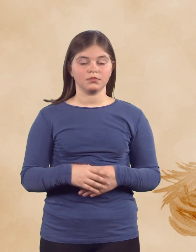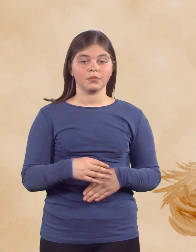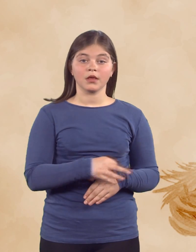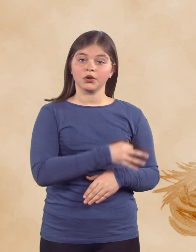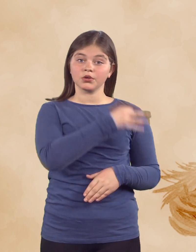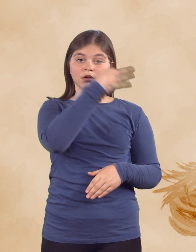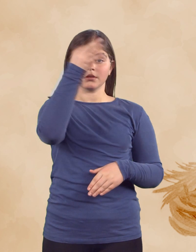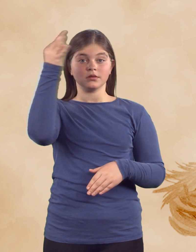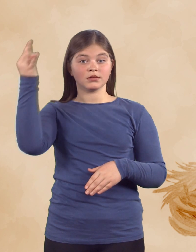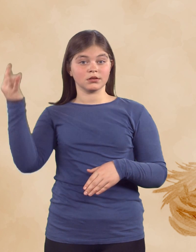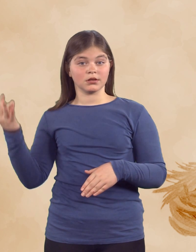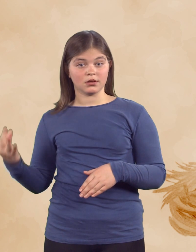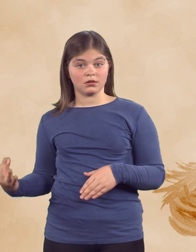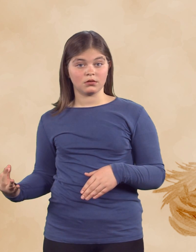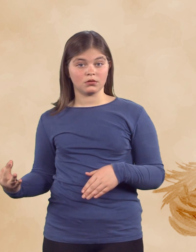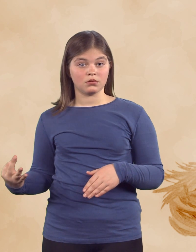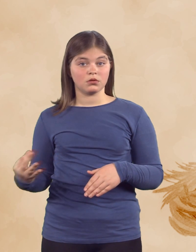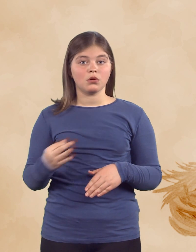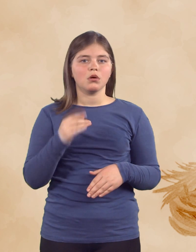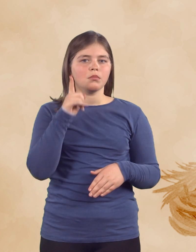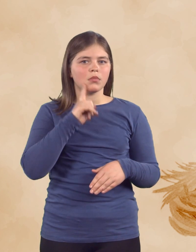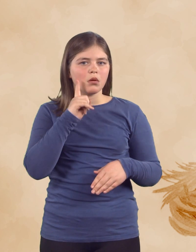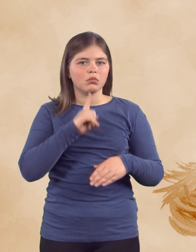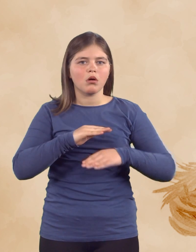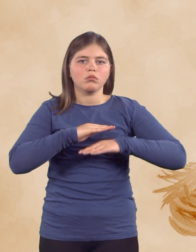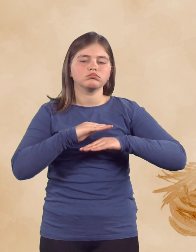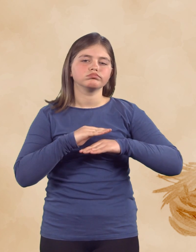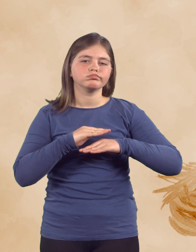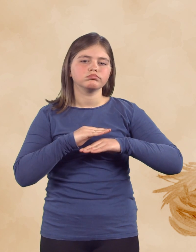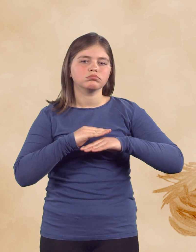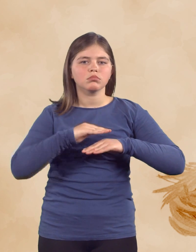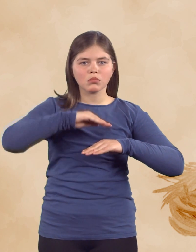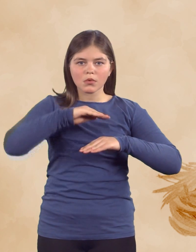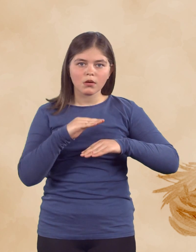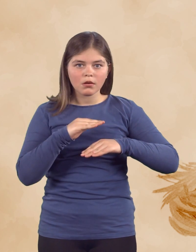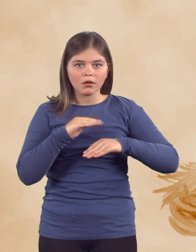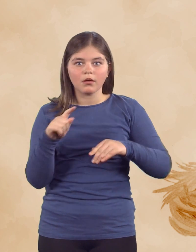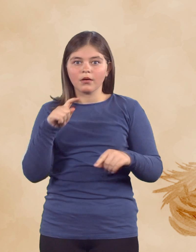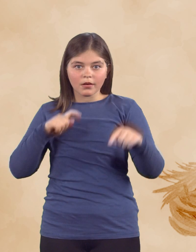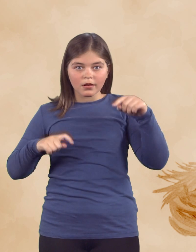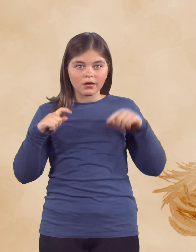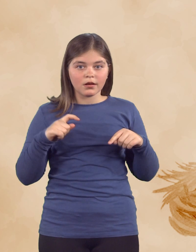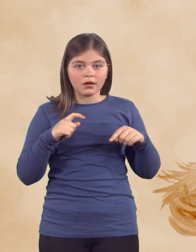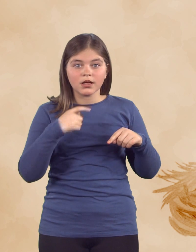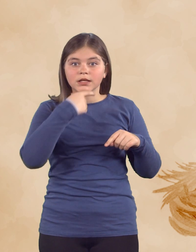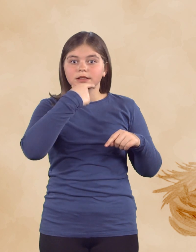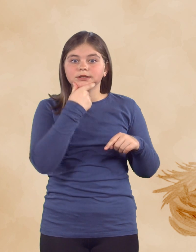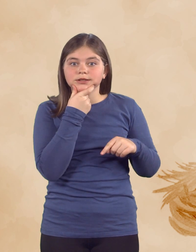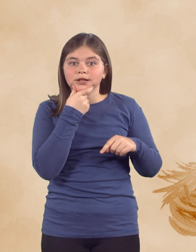Čas je tekel. Mama raca pa je še vedno sedela na zadnjem, največjem jajcu in čakala, da se